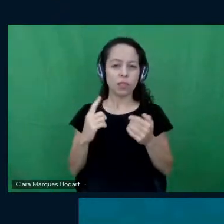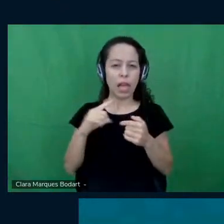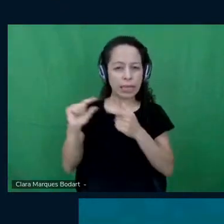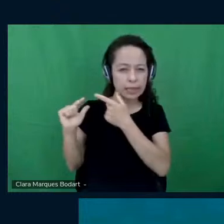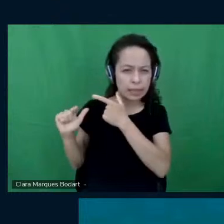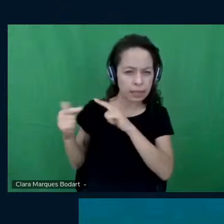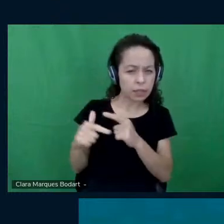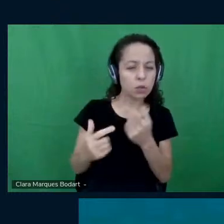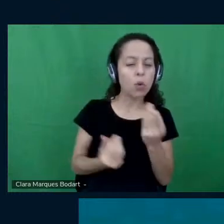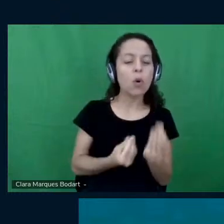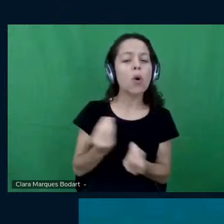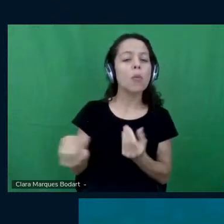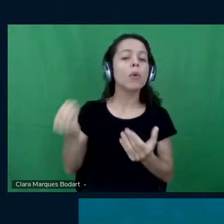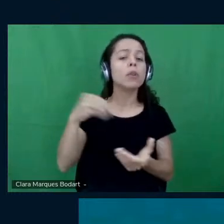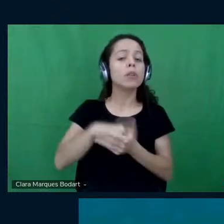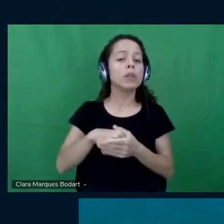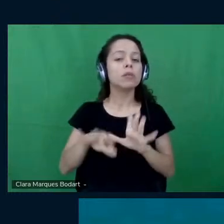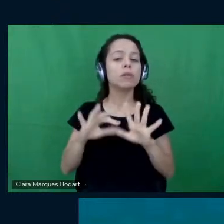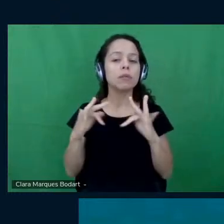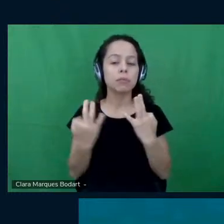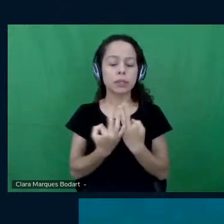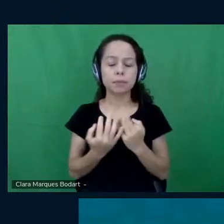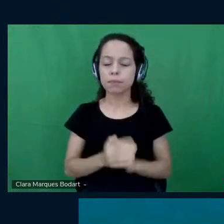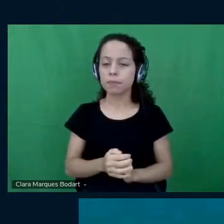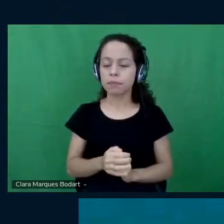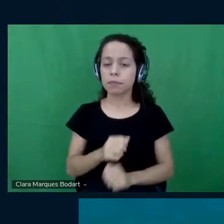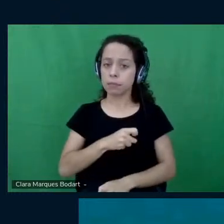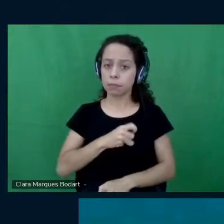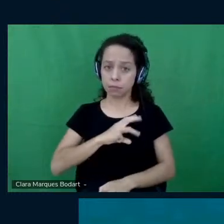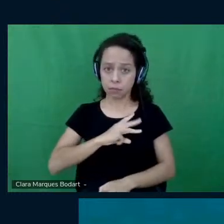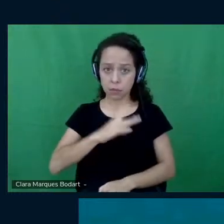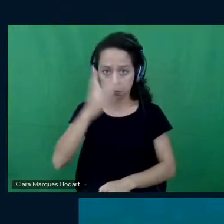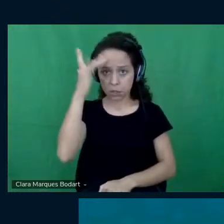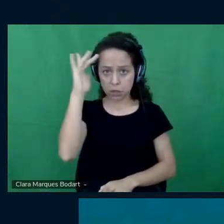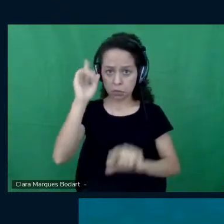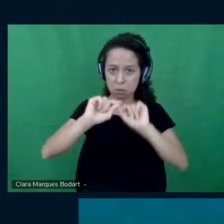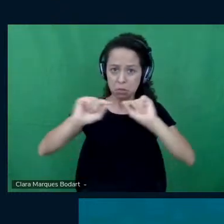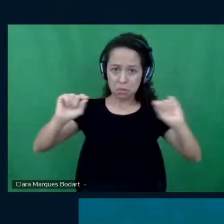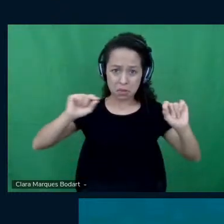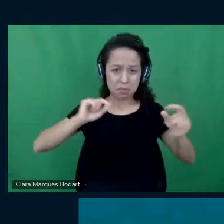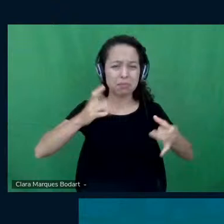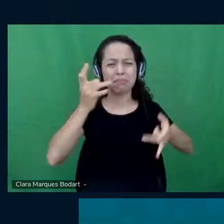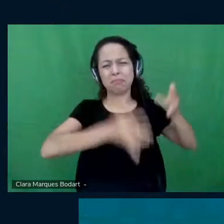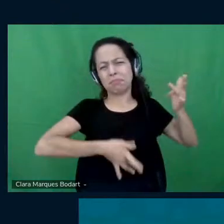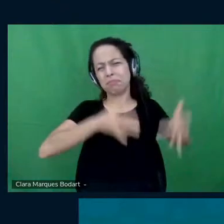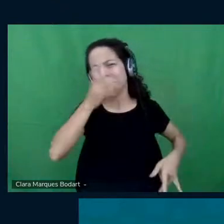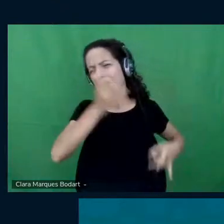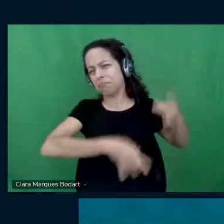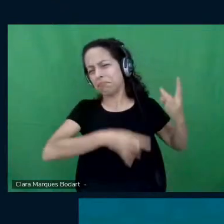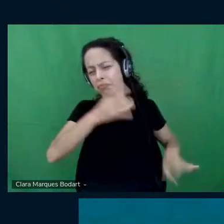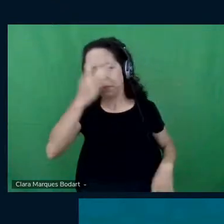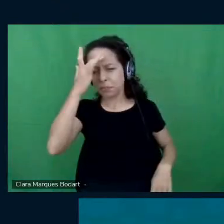médio, por exemplo, há um grande abandono, nem todo mundo que termina o ensino fundamental se matricula,